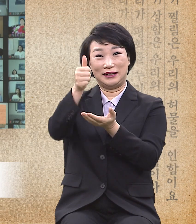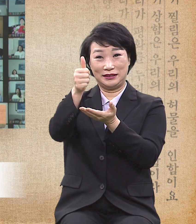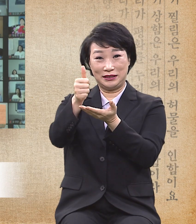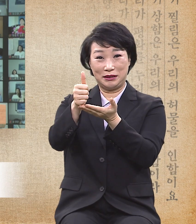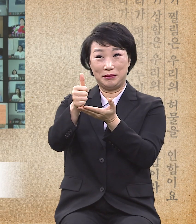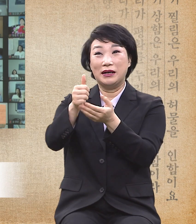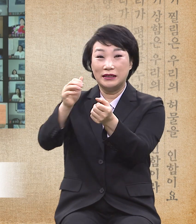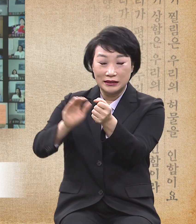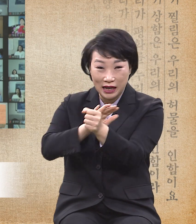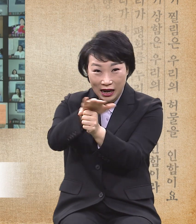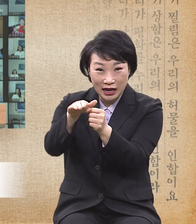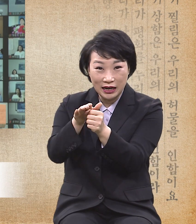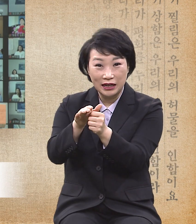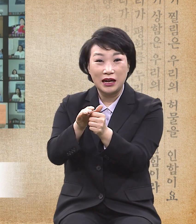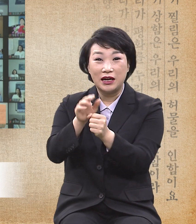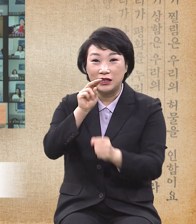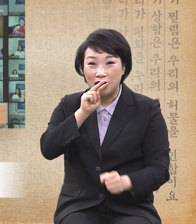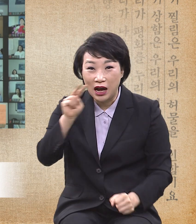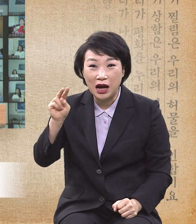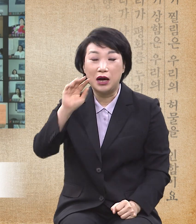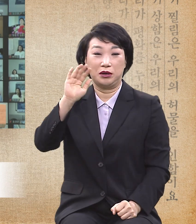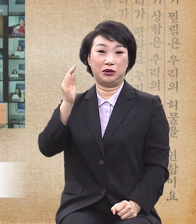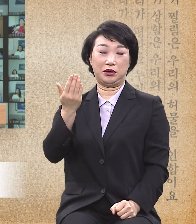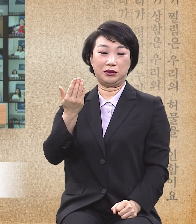하나님을 사랑해야 할